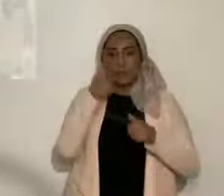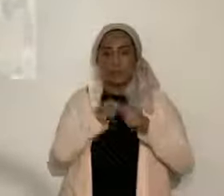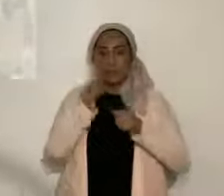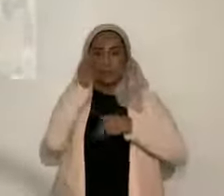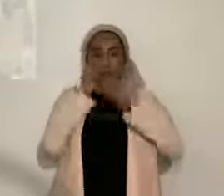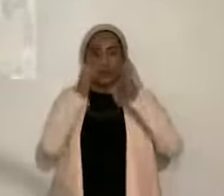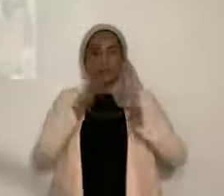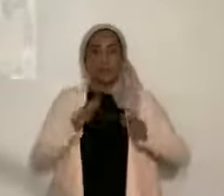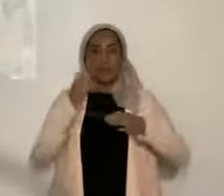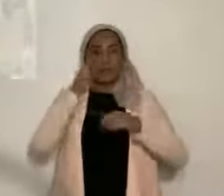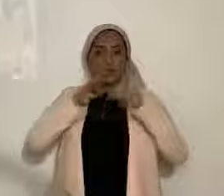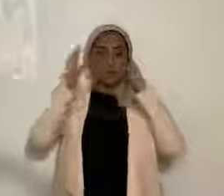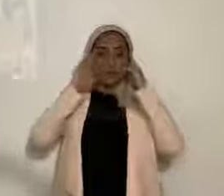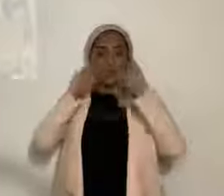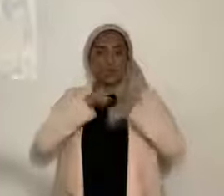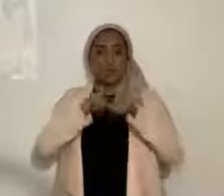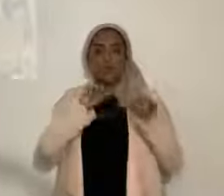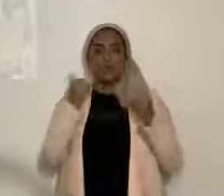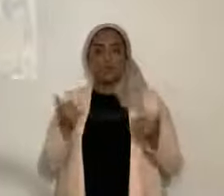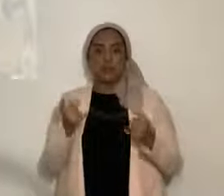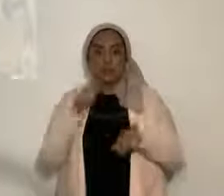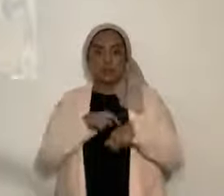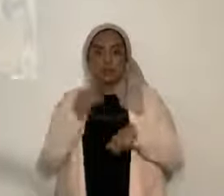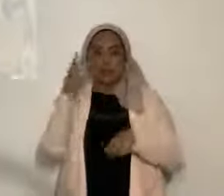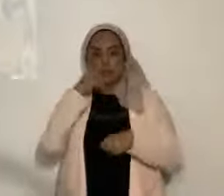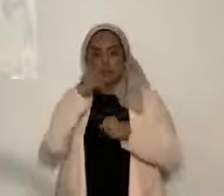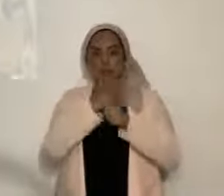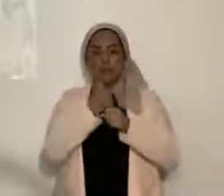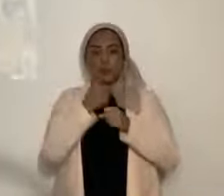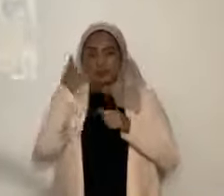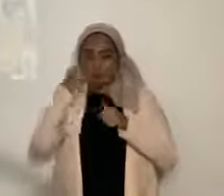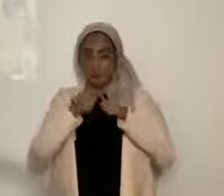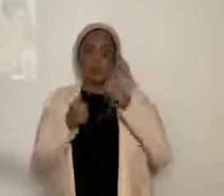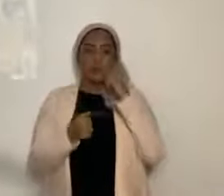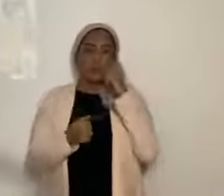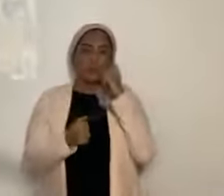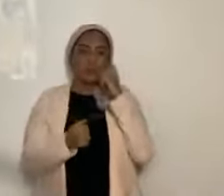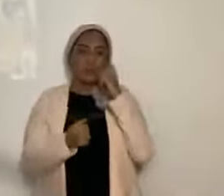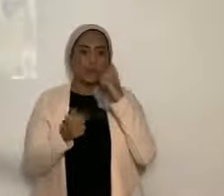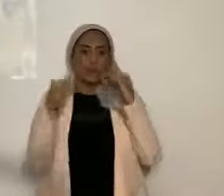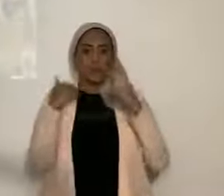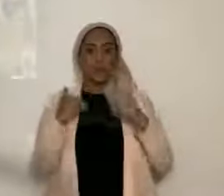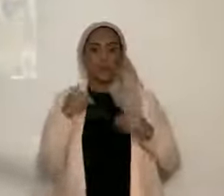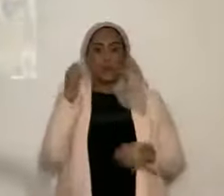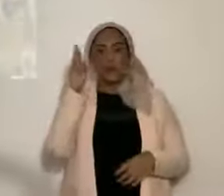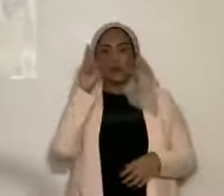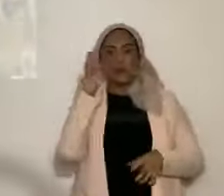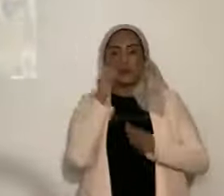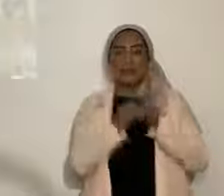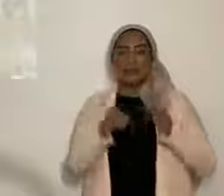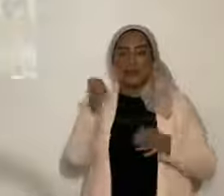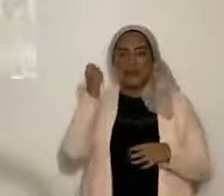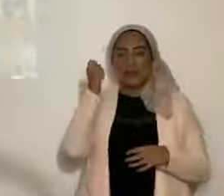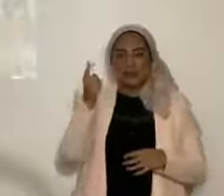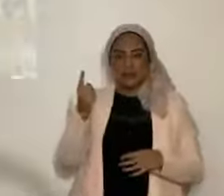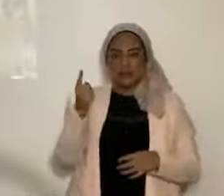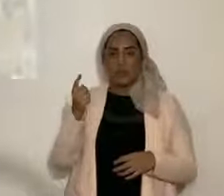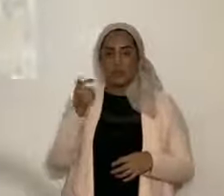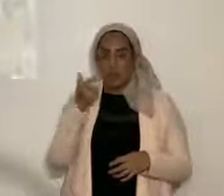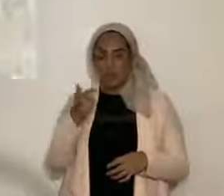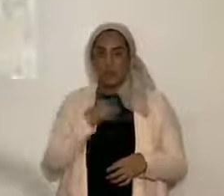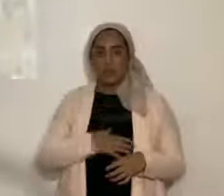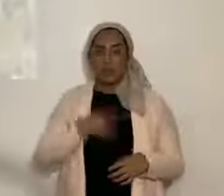profetas profetizaron para su tiempo y para este tiempo, hermanos. Ahora, Apocalipsis 11, vamos para